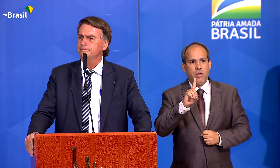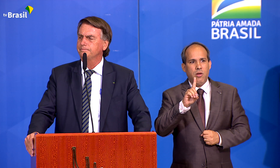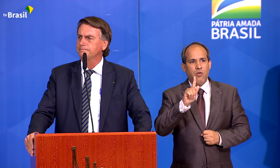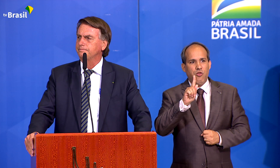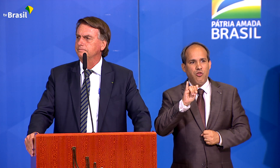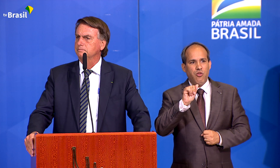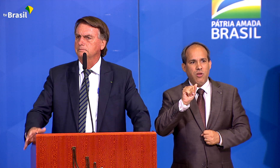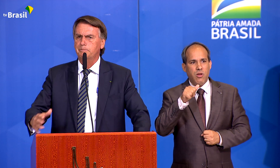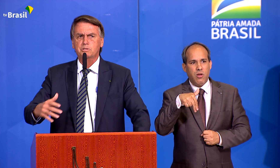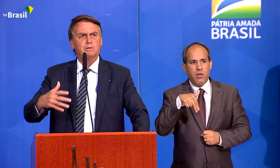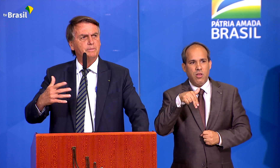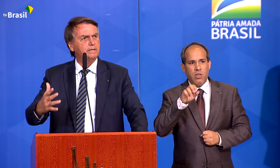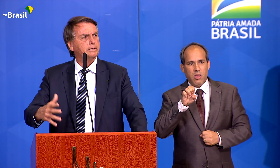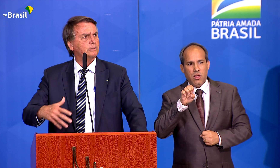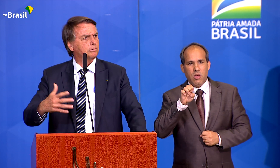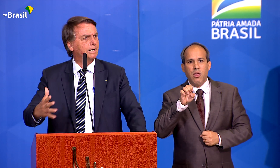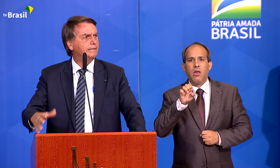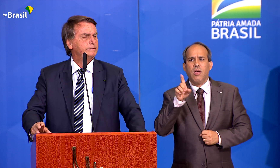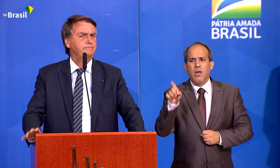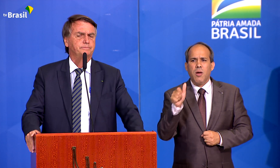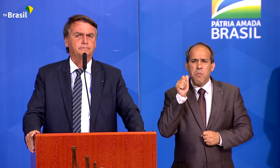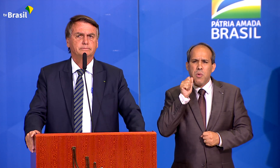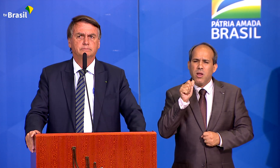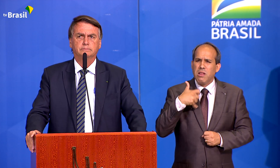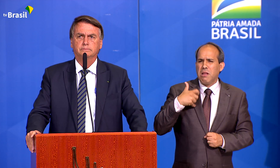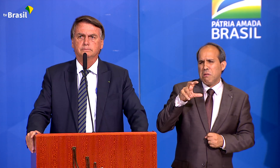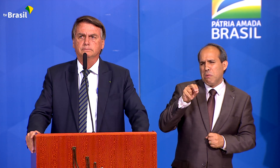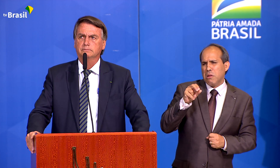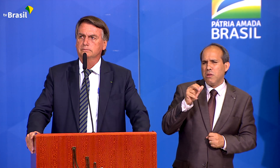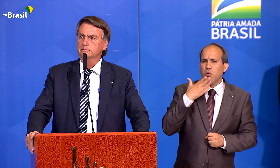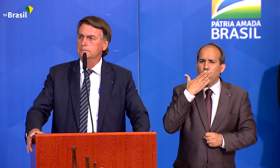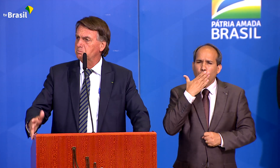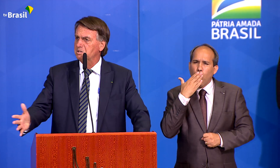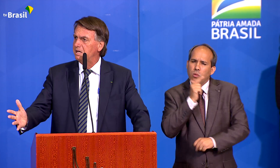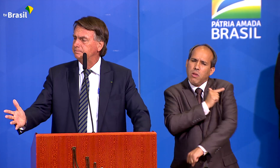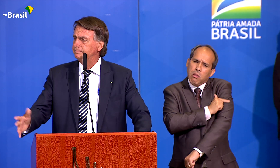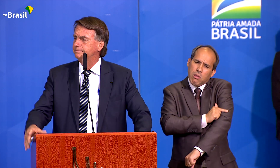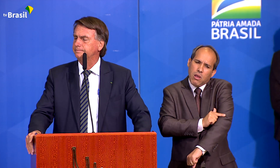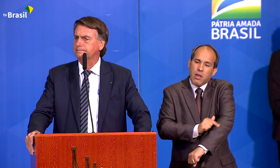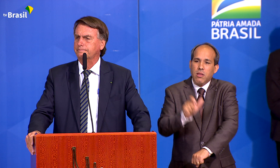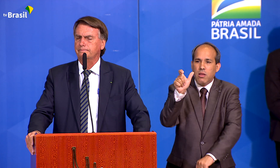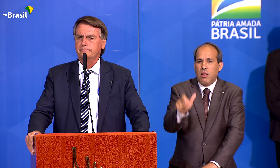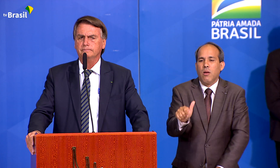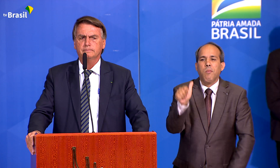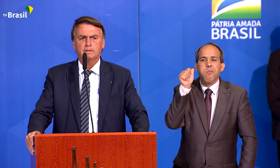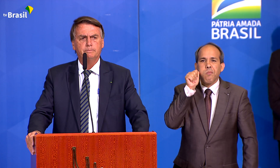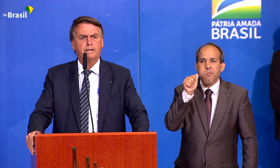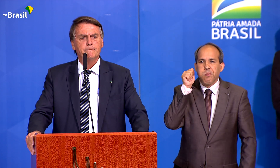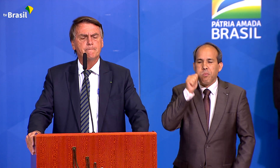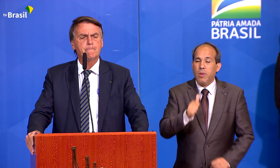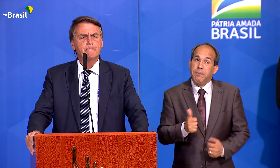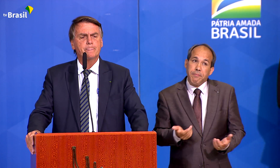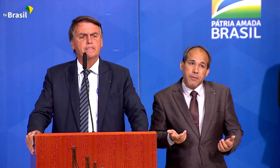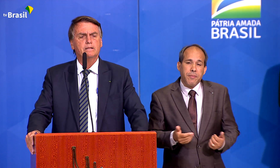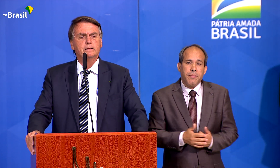50 anos e outra sua amiga educada a mulher